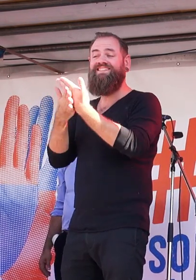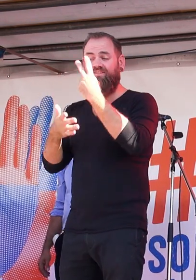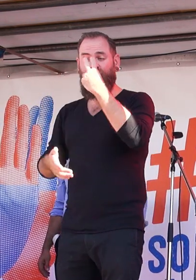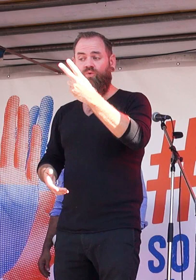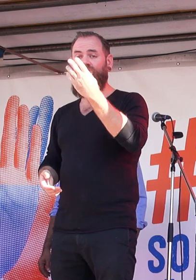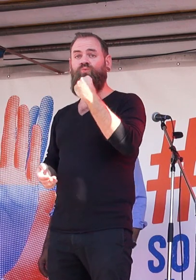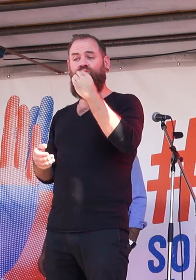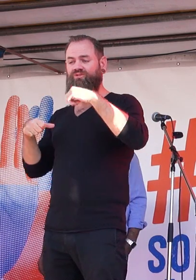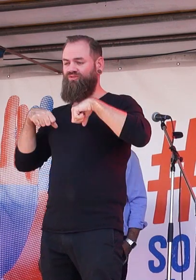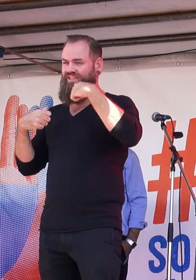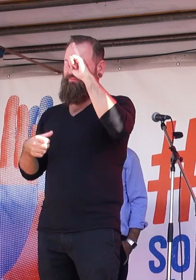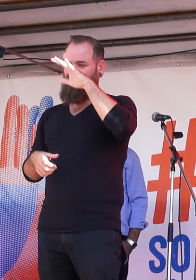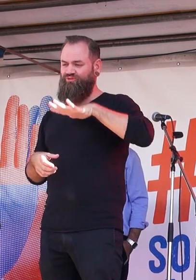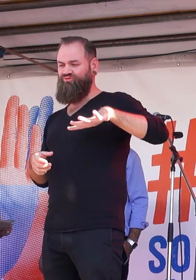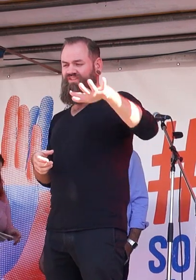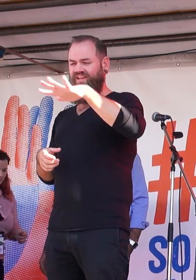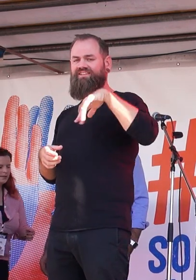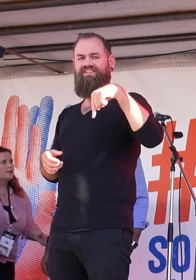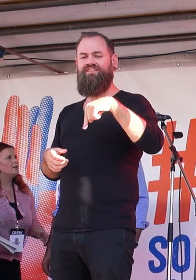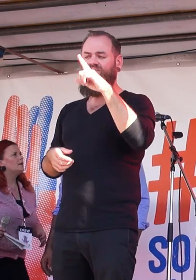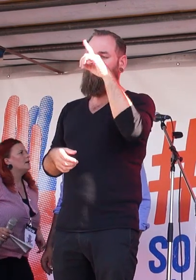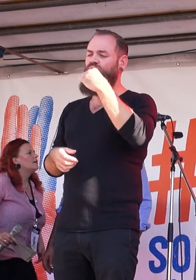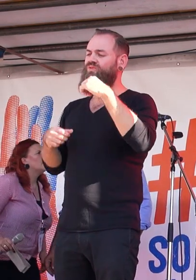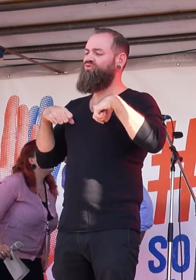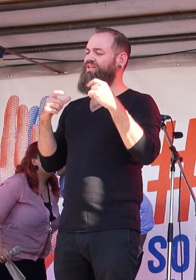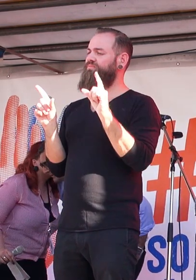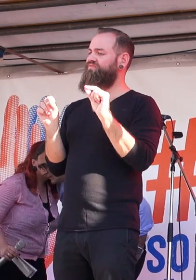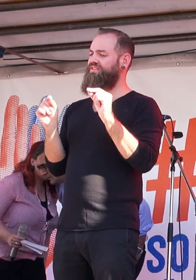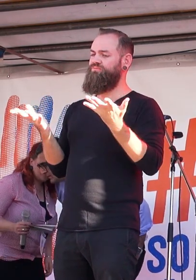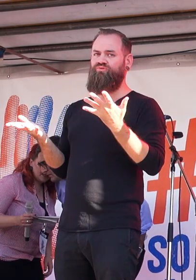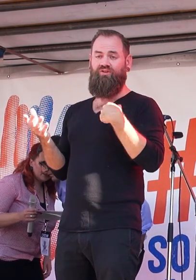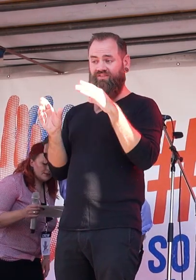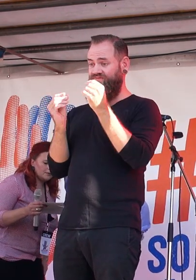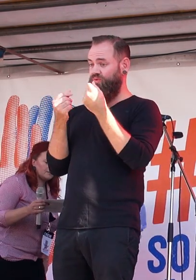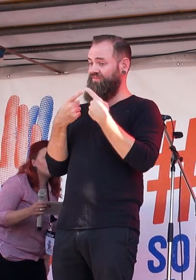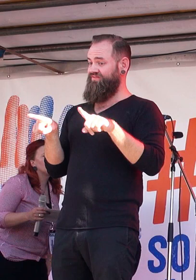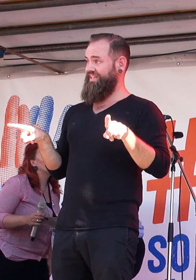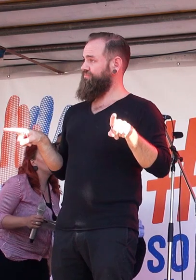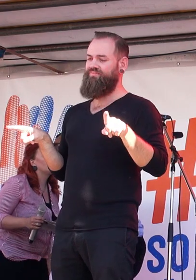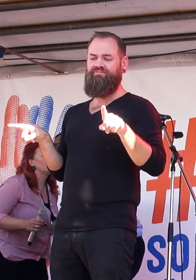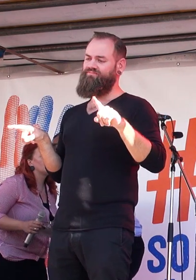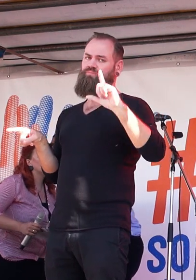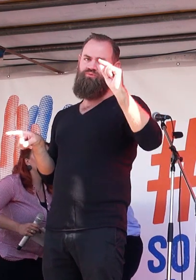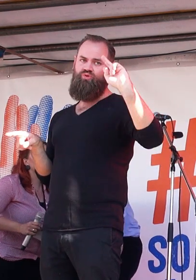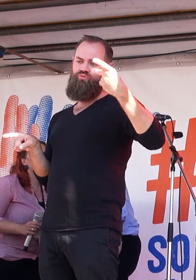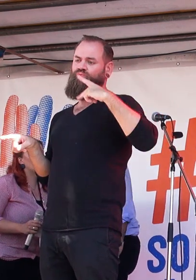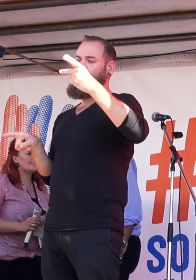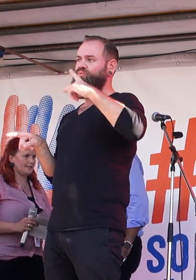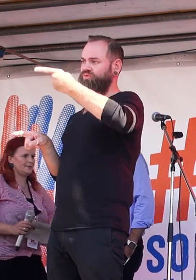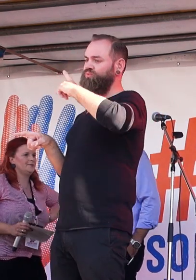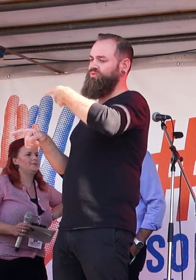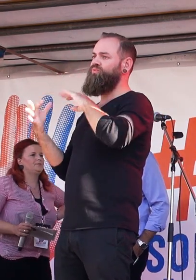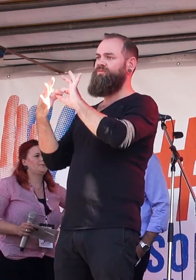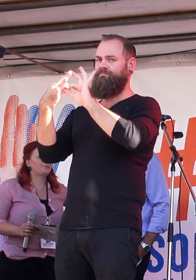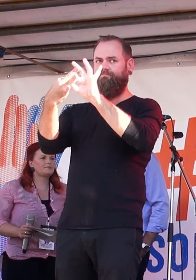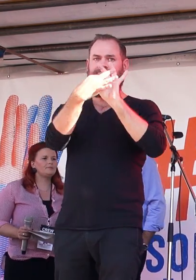mich, dass ich nicht als Fremde, sondern als Bürgerin wie alle anderen auch in diesem Land leben kann. Der